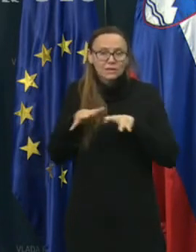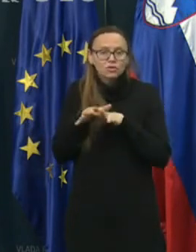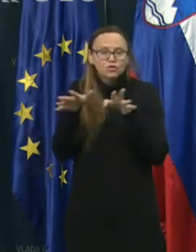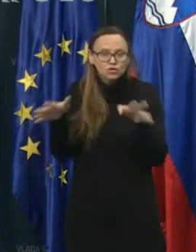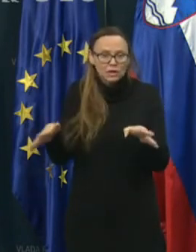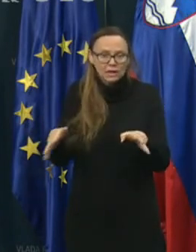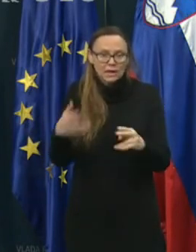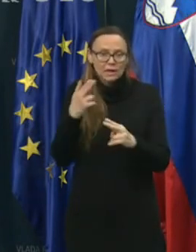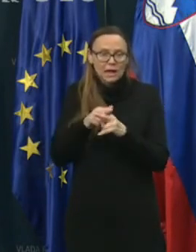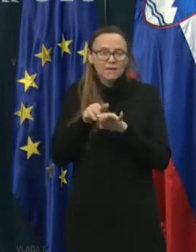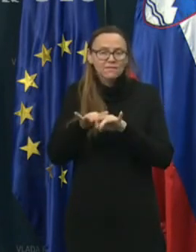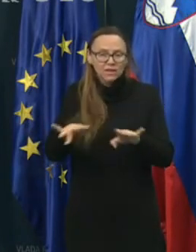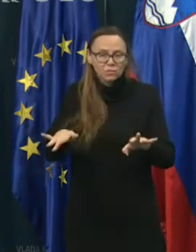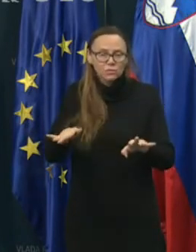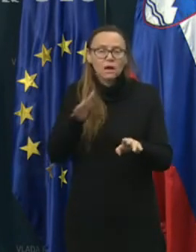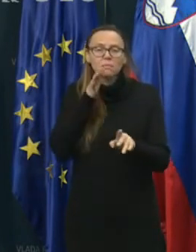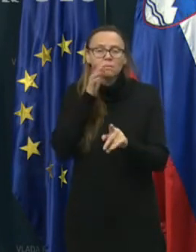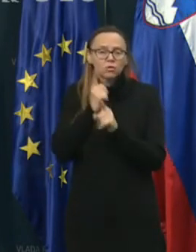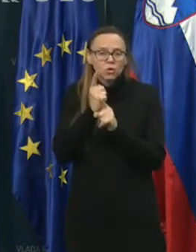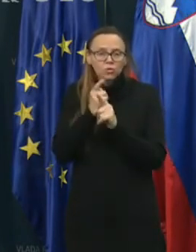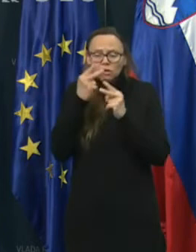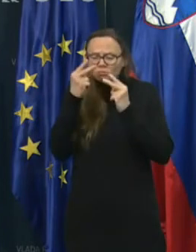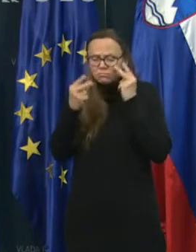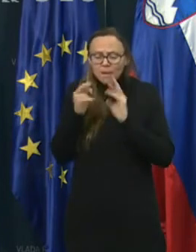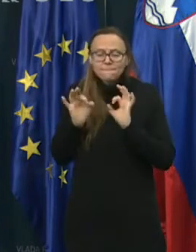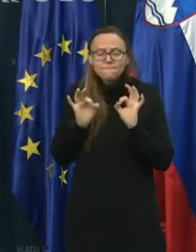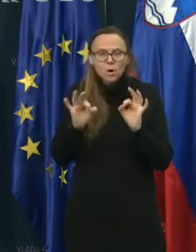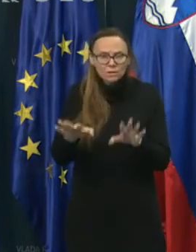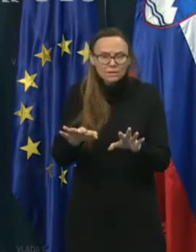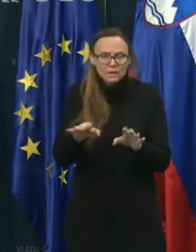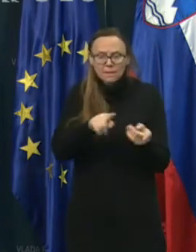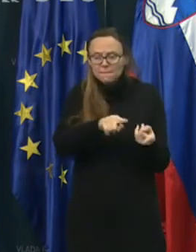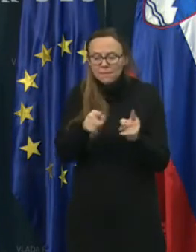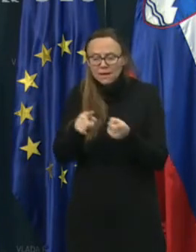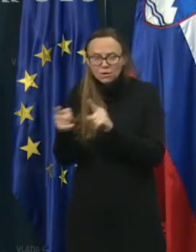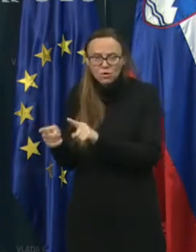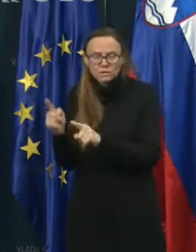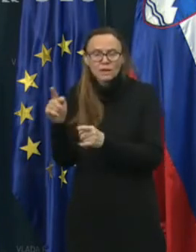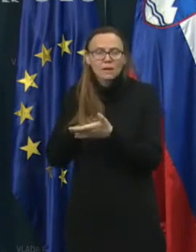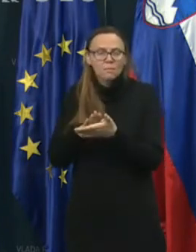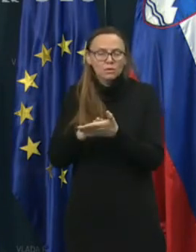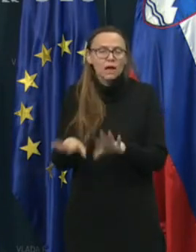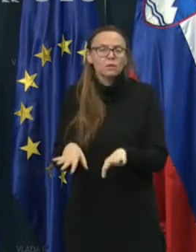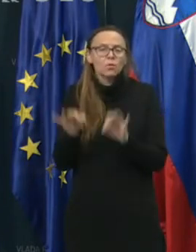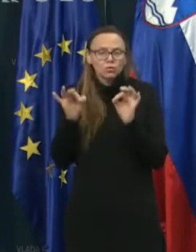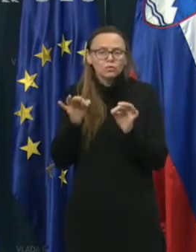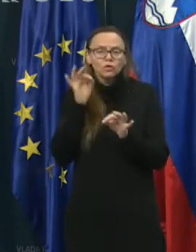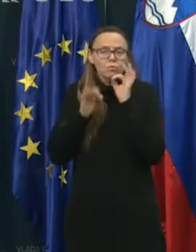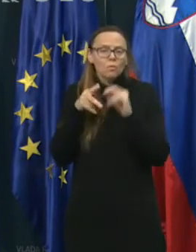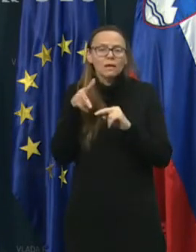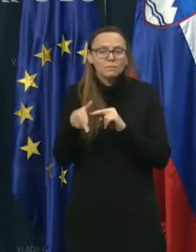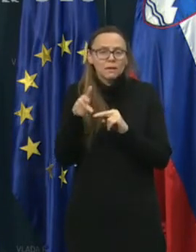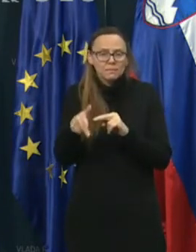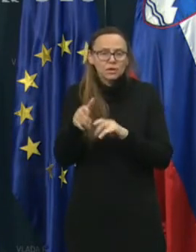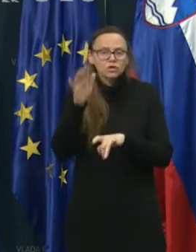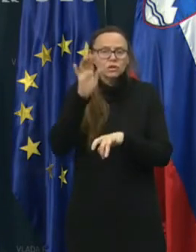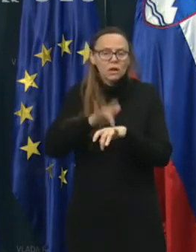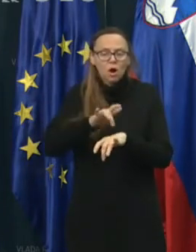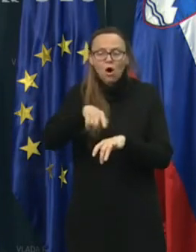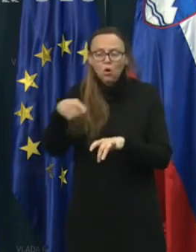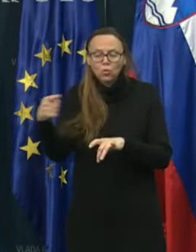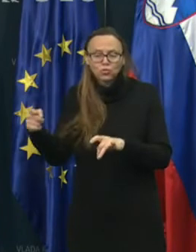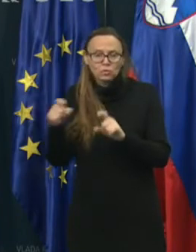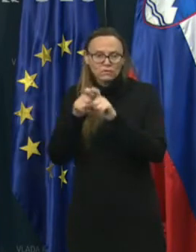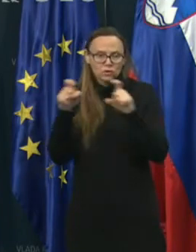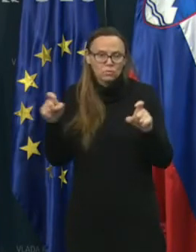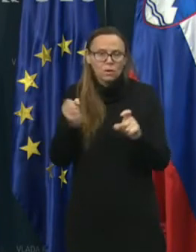tako pa bodo proučili poti prenosa in na podlagi ugotovitev poskušali preprečiti okužbe v domovih, kjer